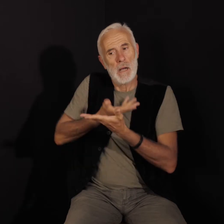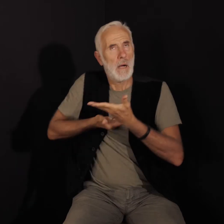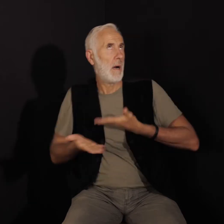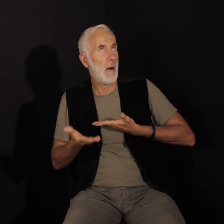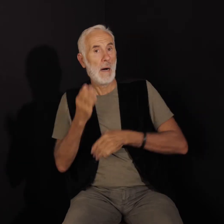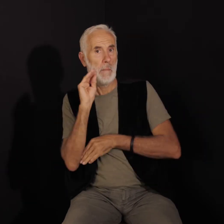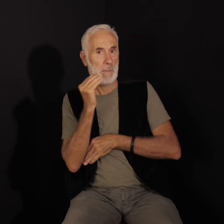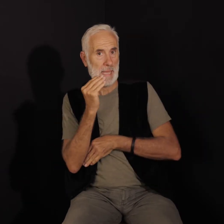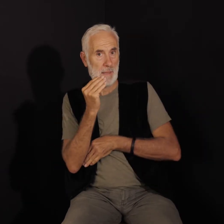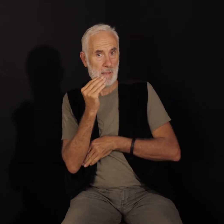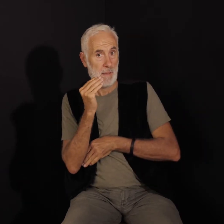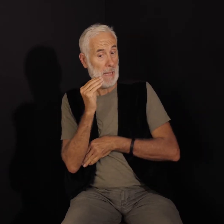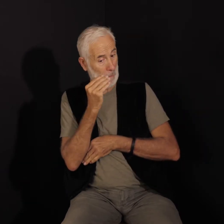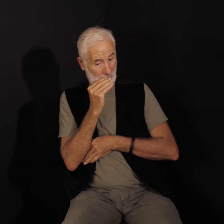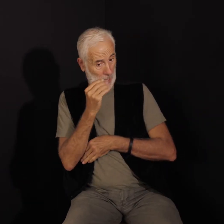de la guerre,